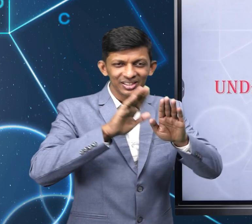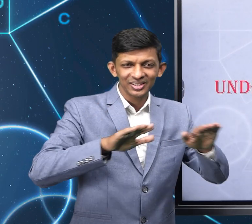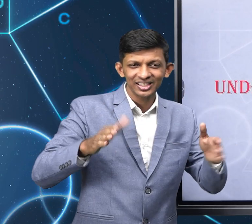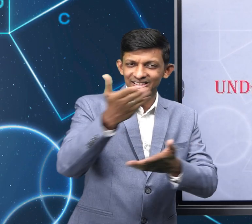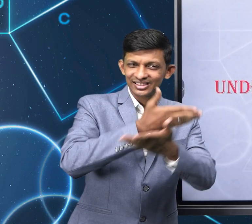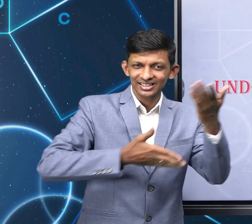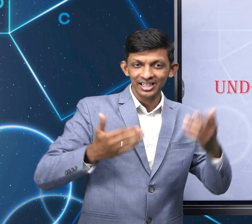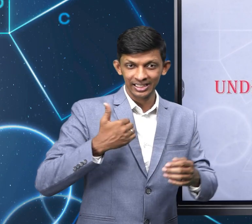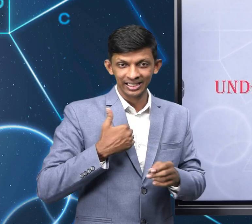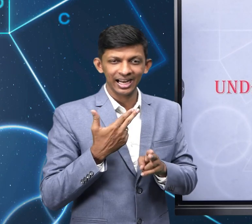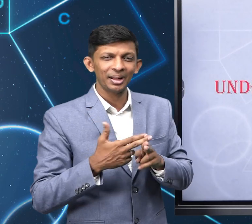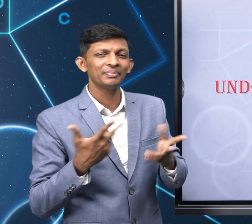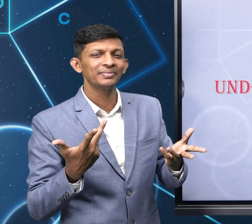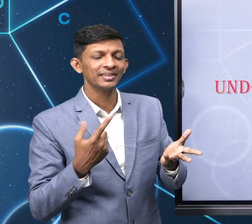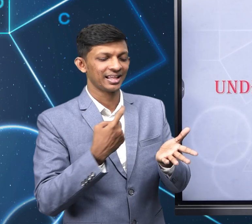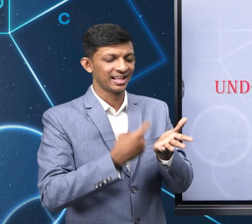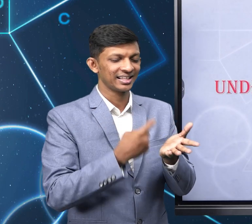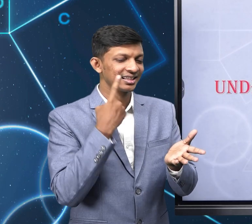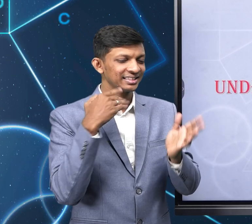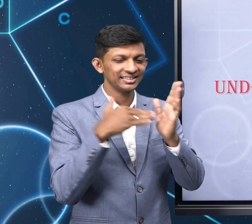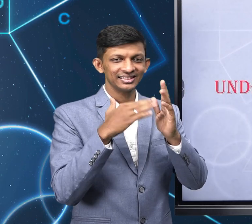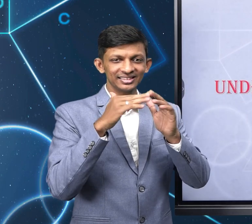नमस्कार विद्यार्थी, मी नीता आहे.